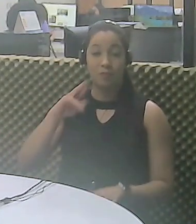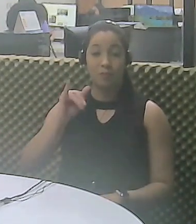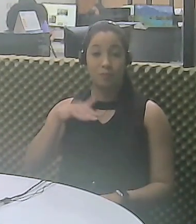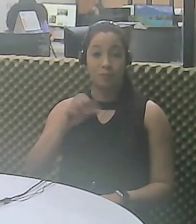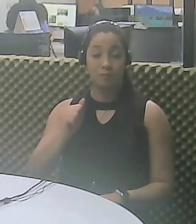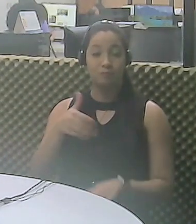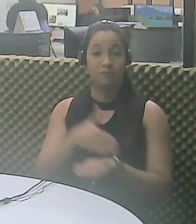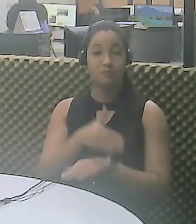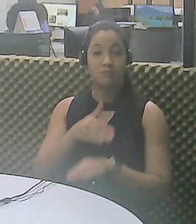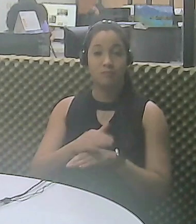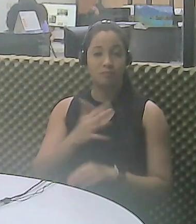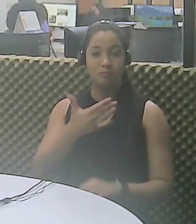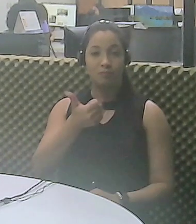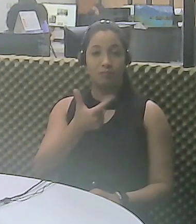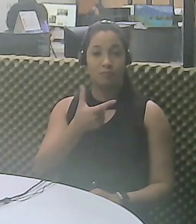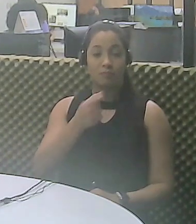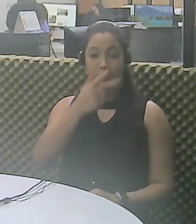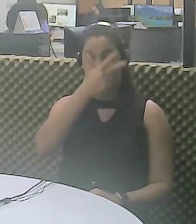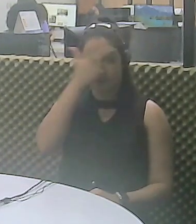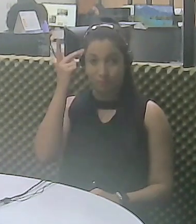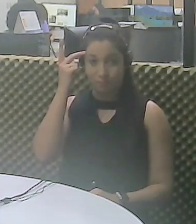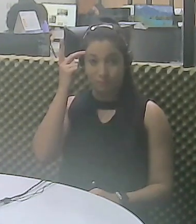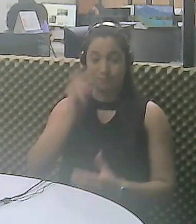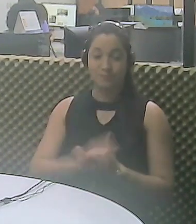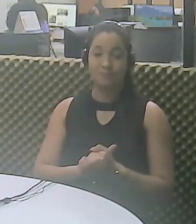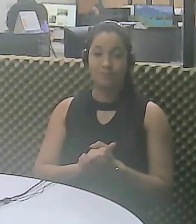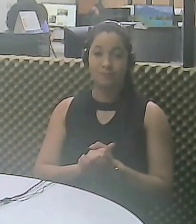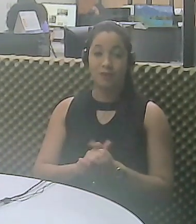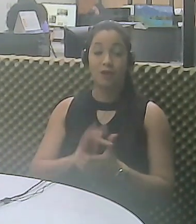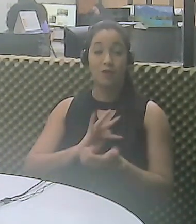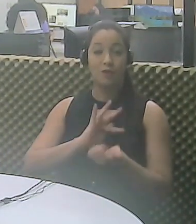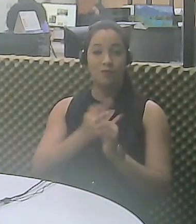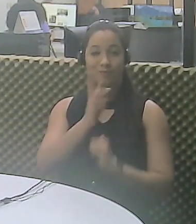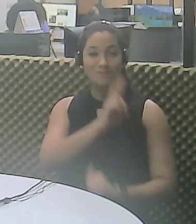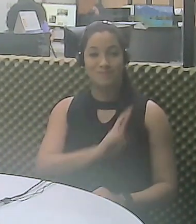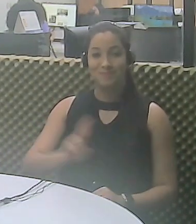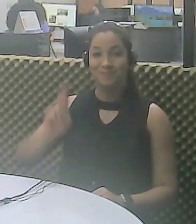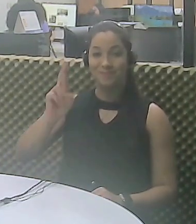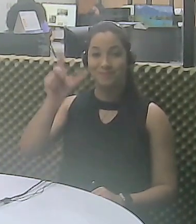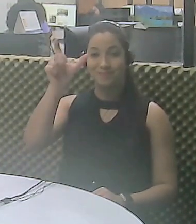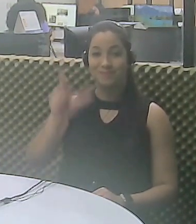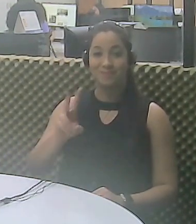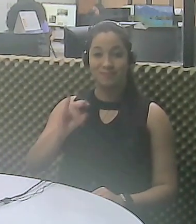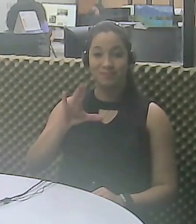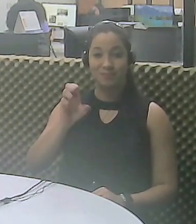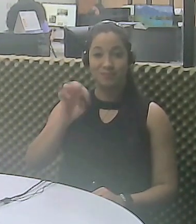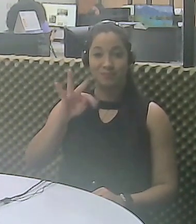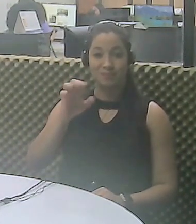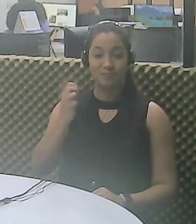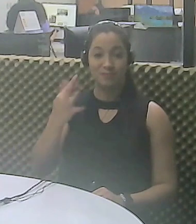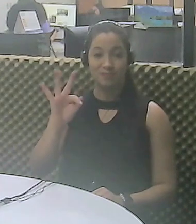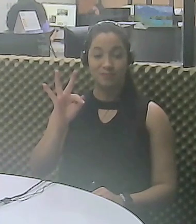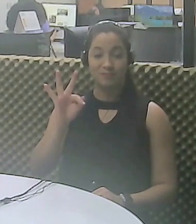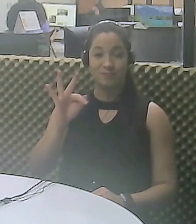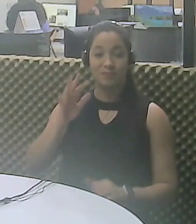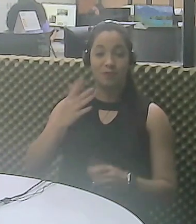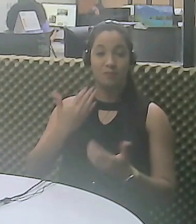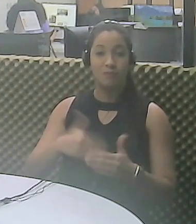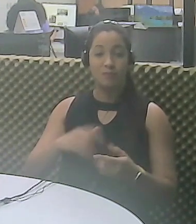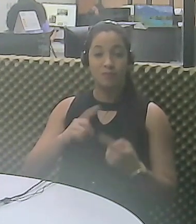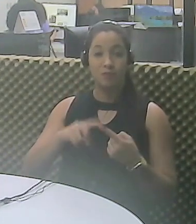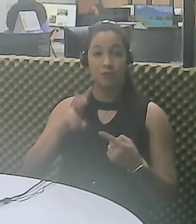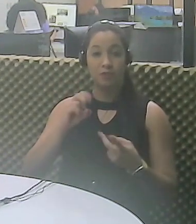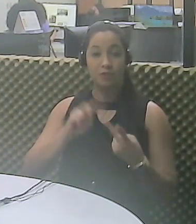a participação de cerca de 120 atletas. A FUTEL será oficialmente representada pelo atleta Vicente França, nas provas de